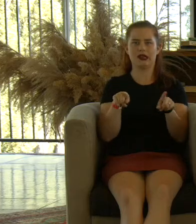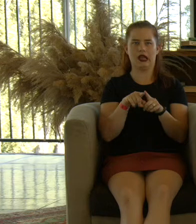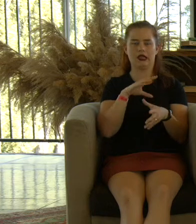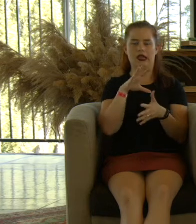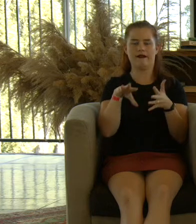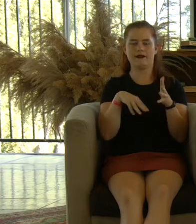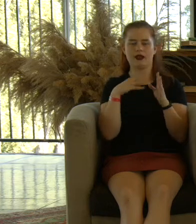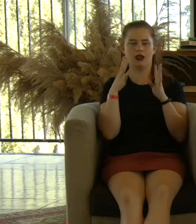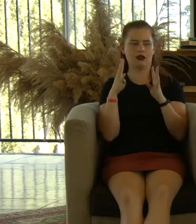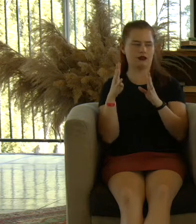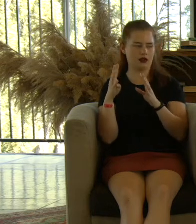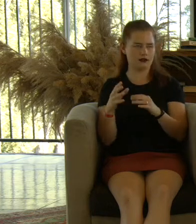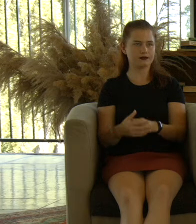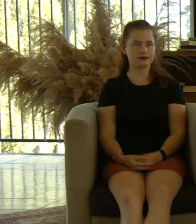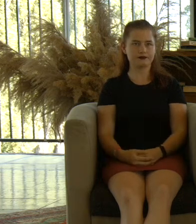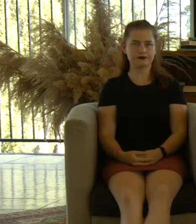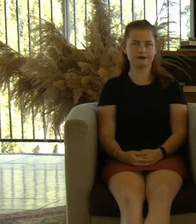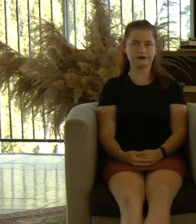виноградников.